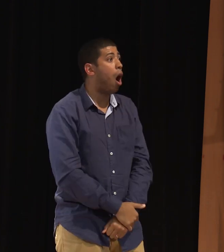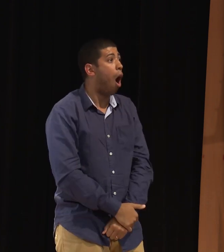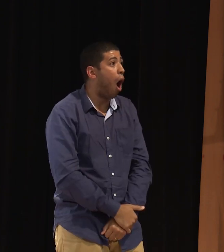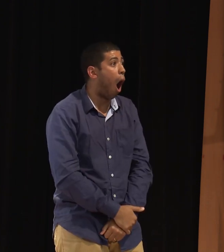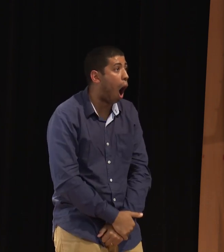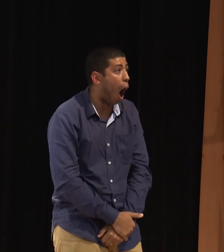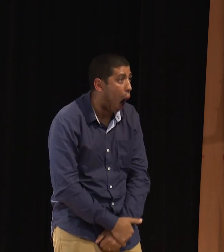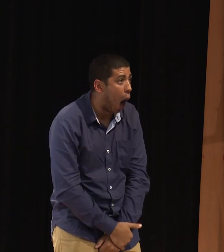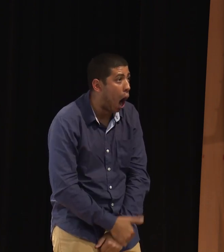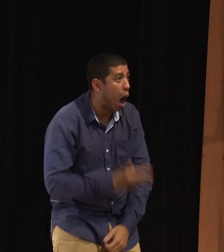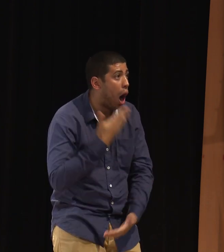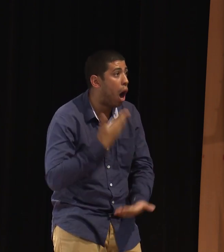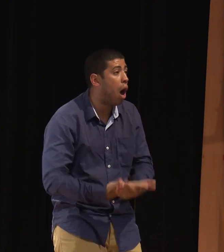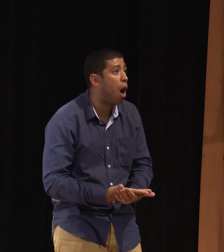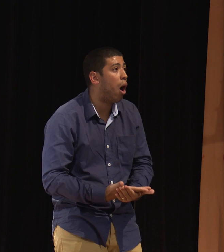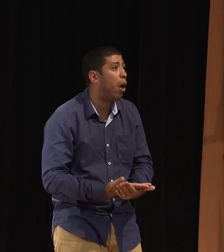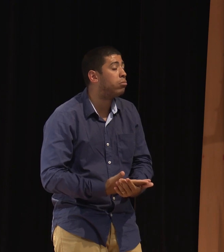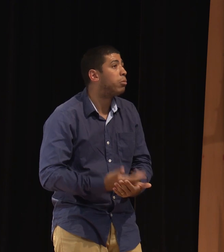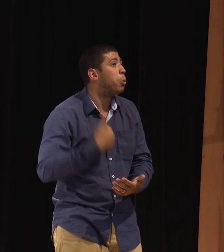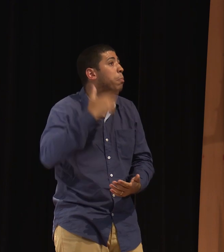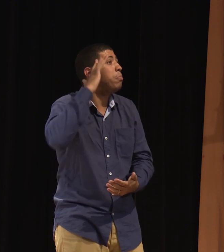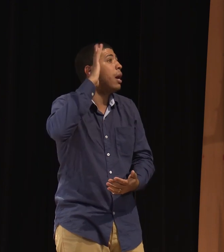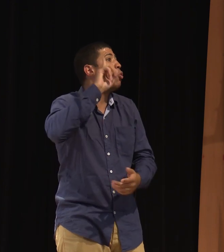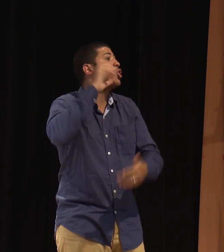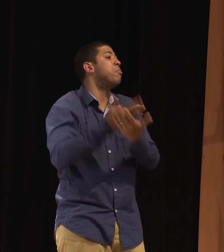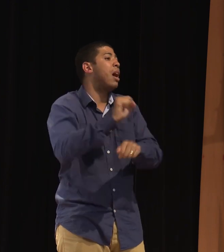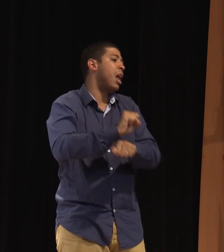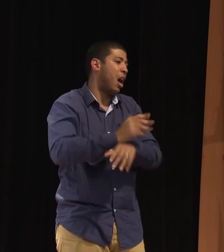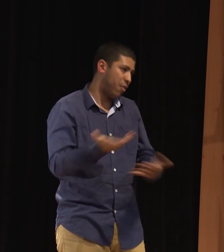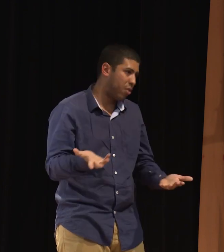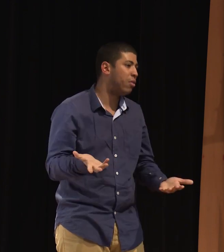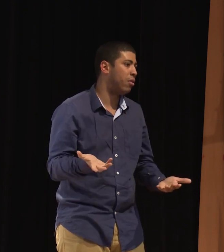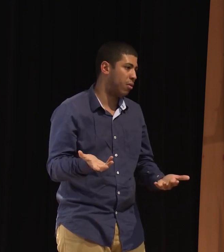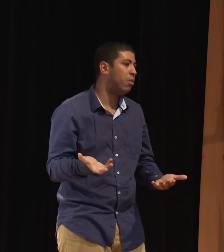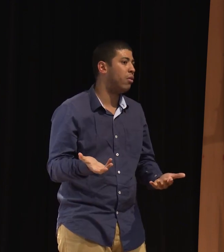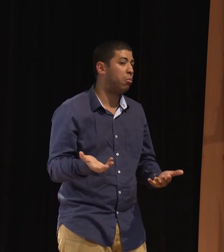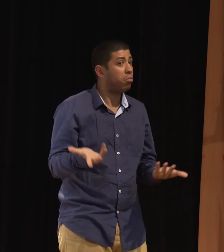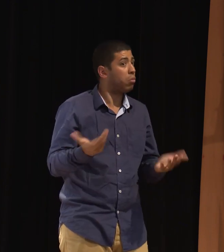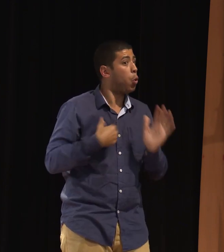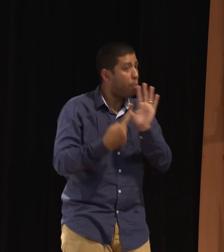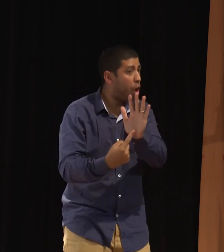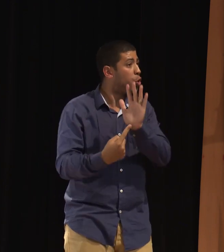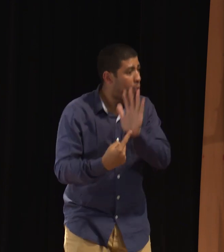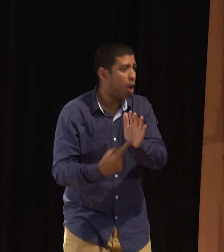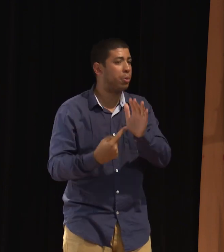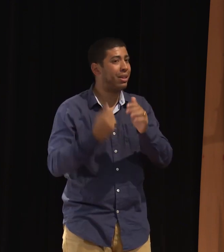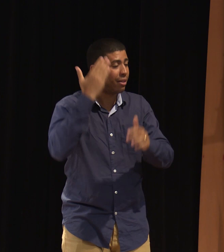desenvolvi, hoje eu estou ganhando bem. E as crianças ficavam a boca abertas. Elas não sabiam elas não esperavam